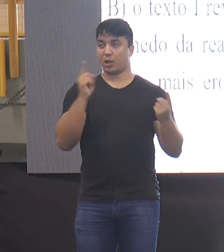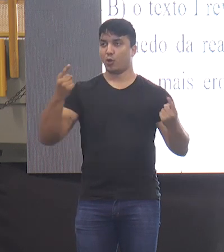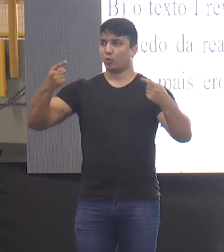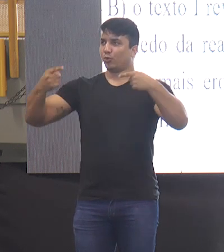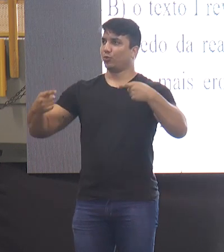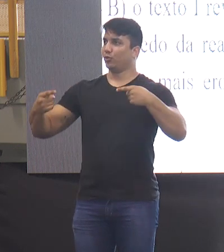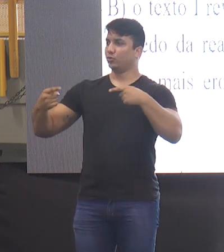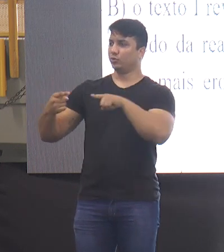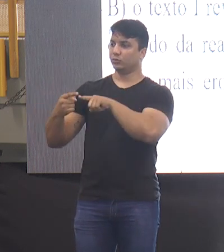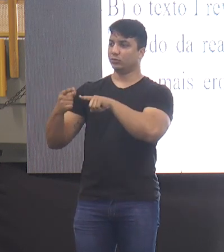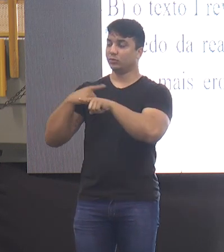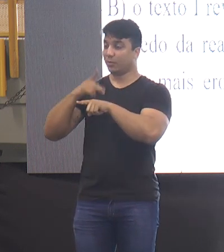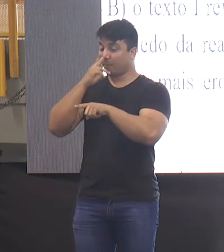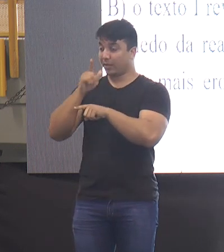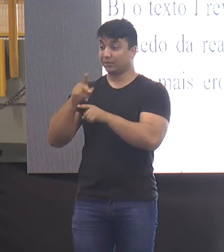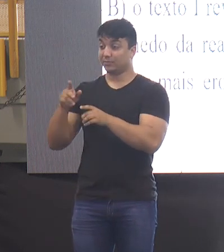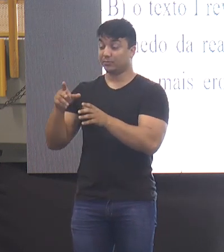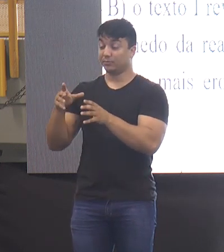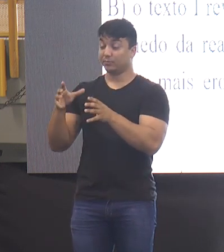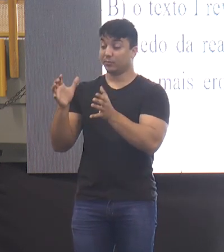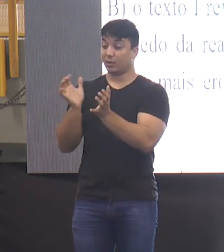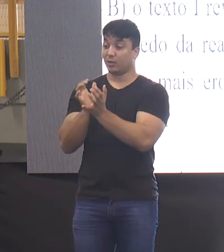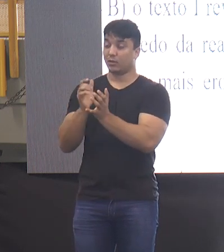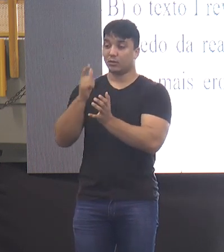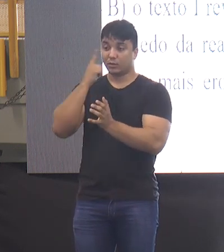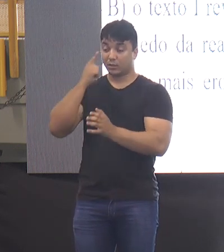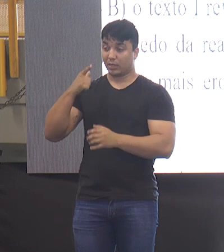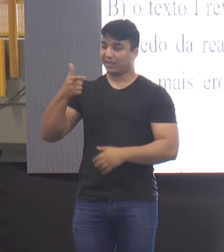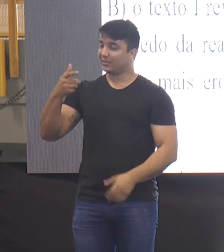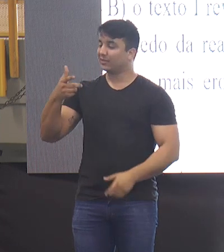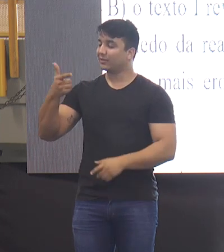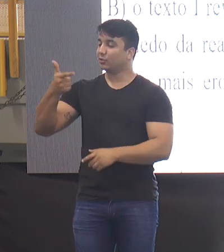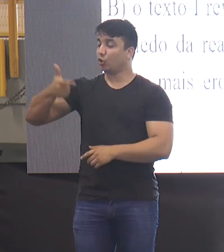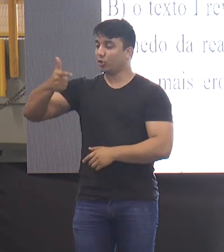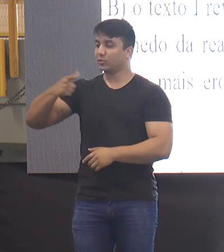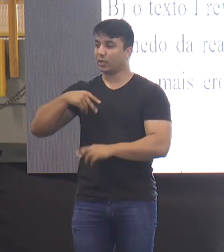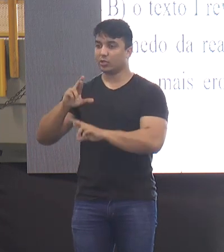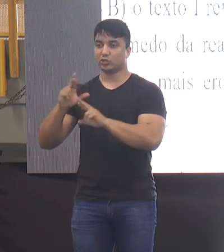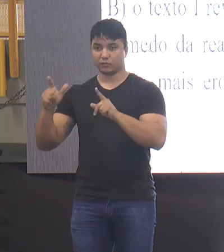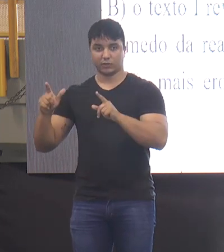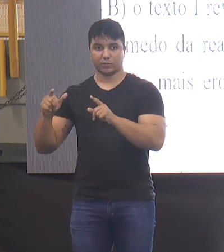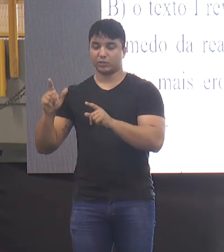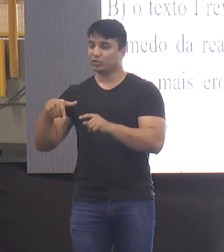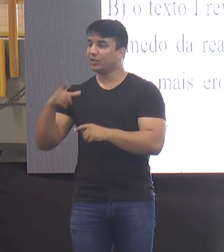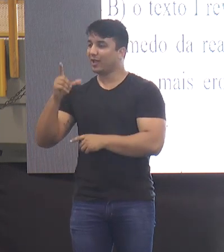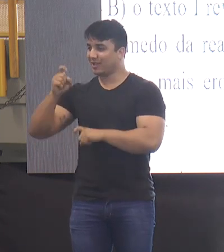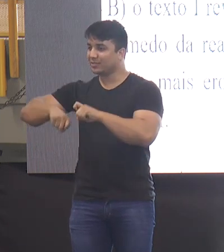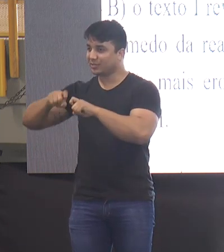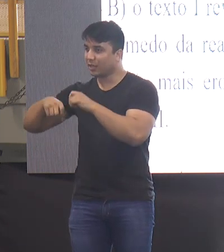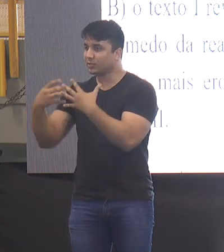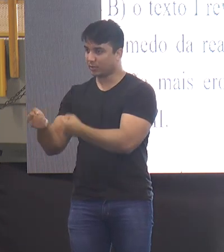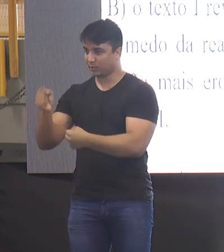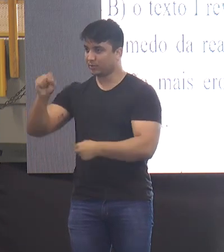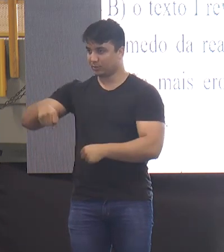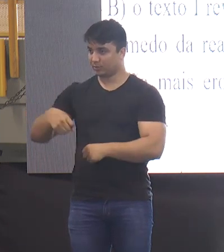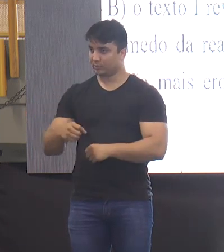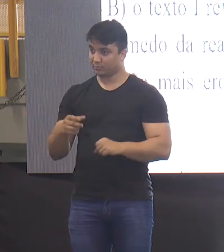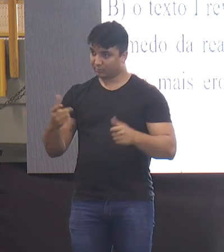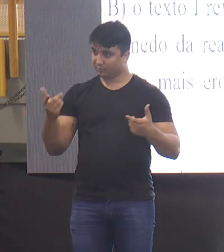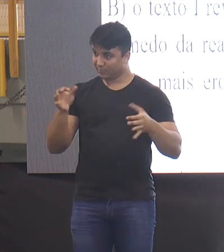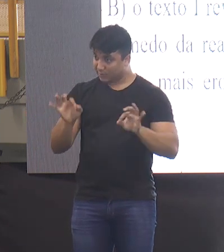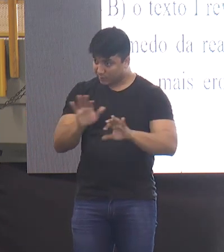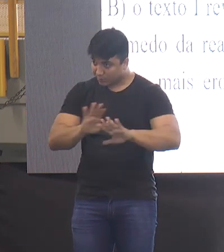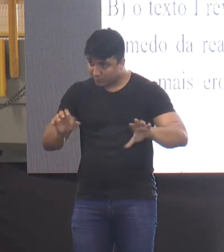contrasta com a visão mais erotizada da mulher e do amor presente no texto 2. Confere? Confere. Texto